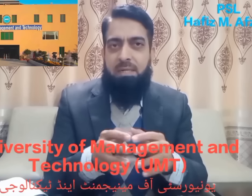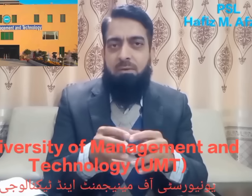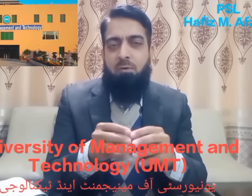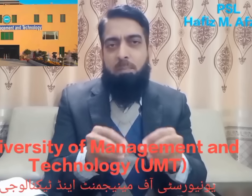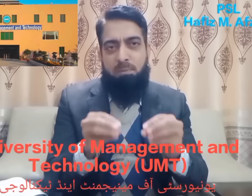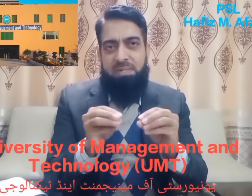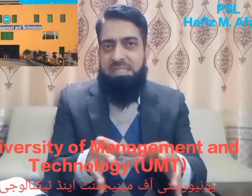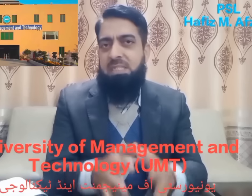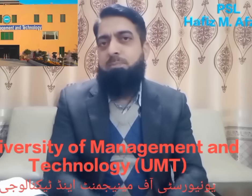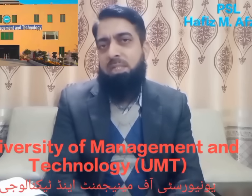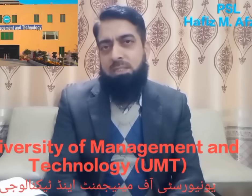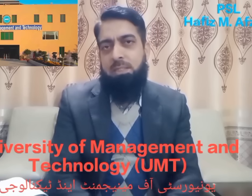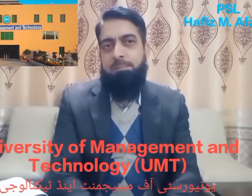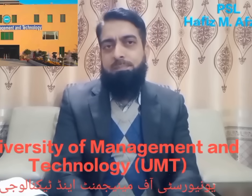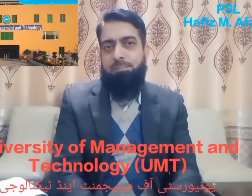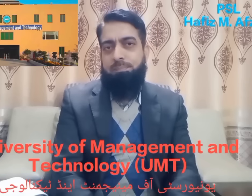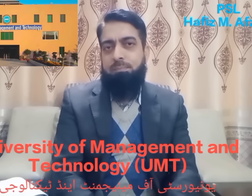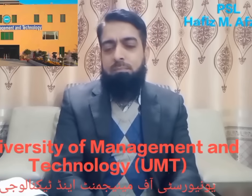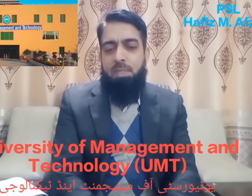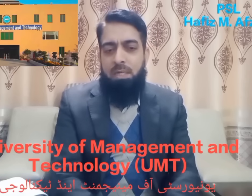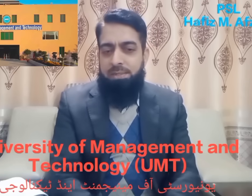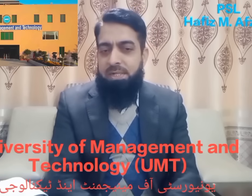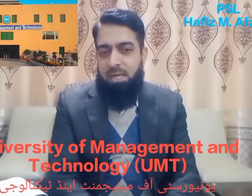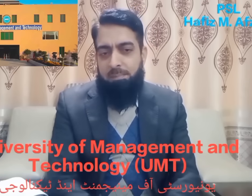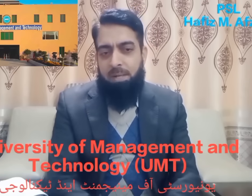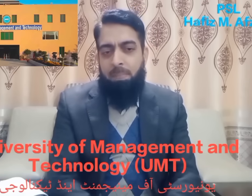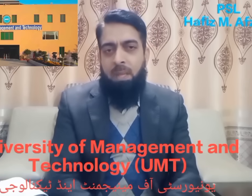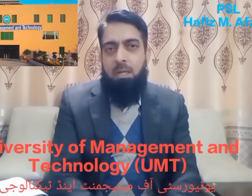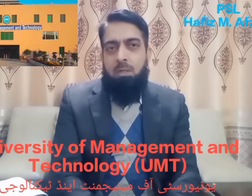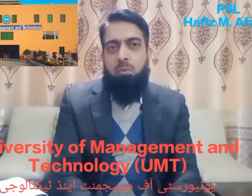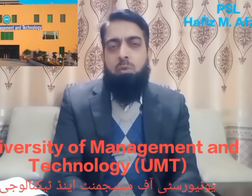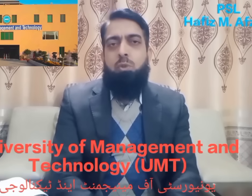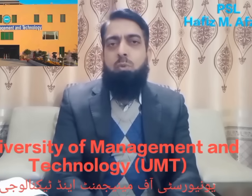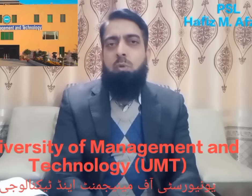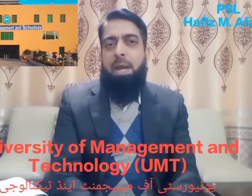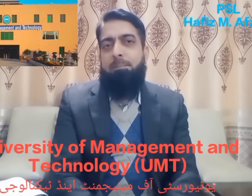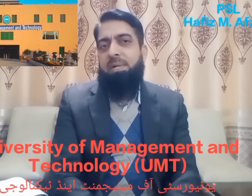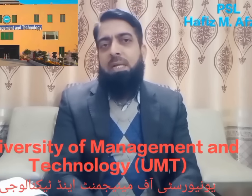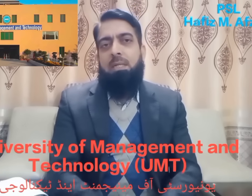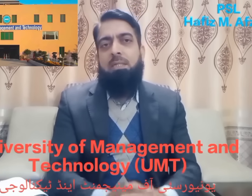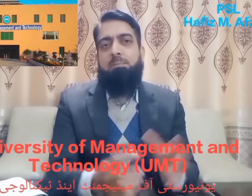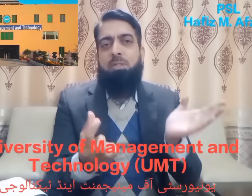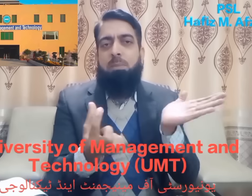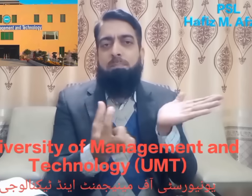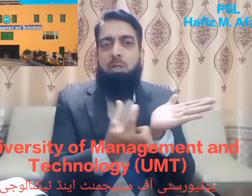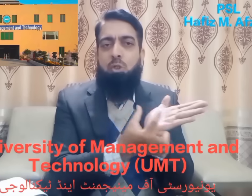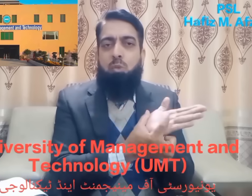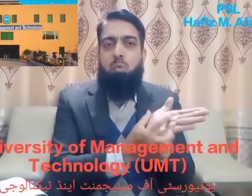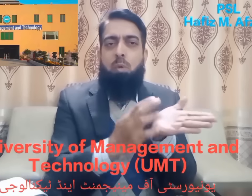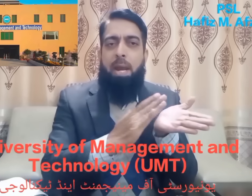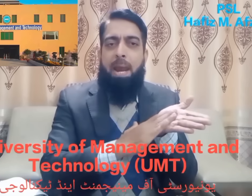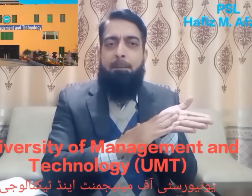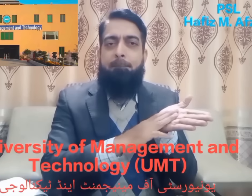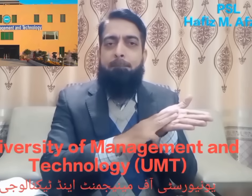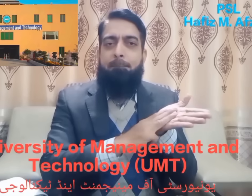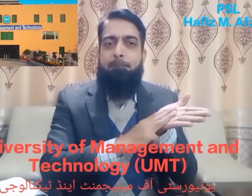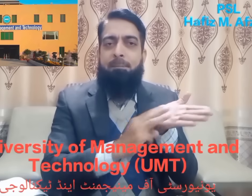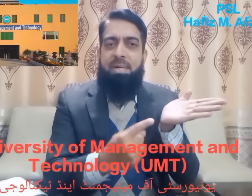द फॉर्म ऑफ डिस्क्रिप्शंस डिटेल में। तो UMT, इसमें सिंपल